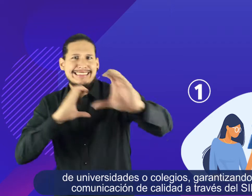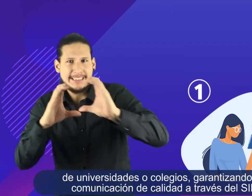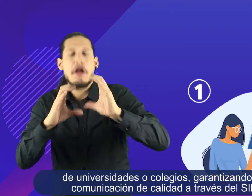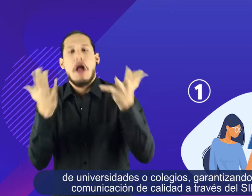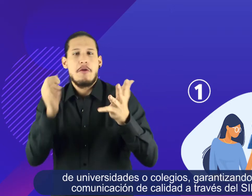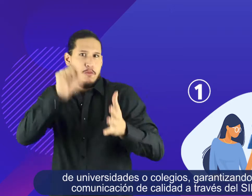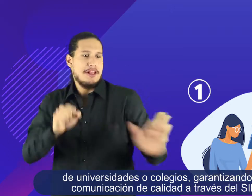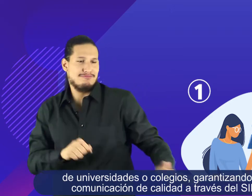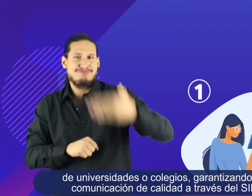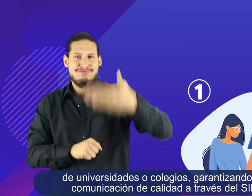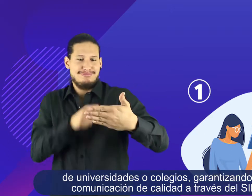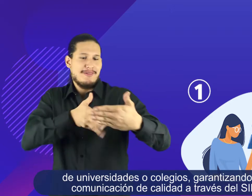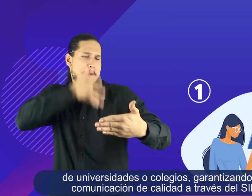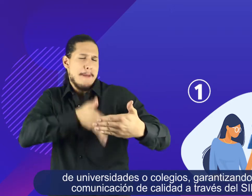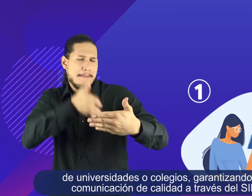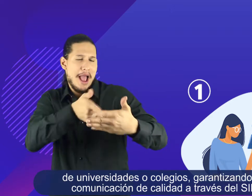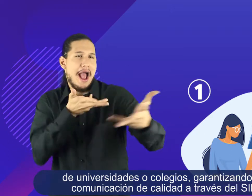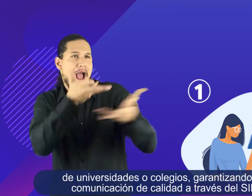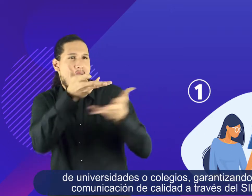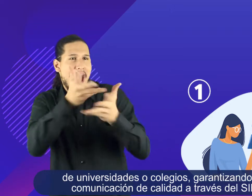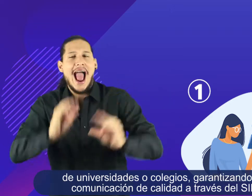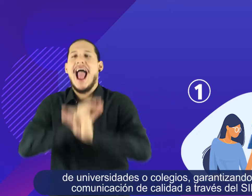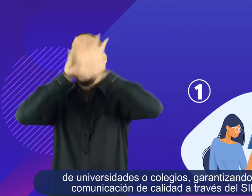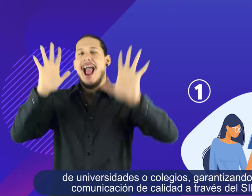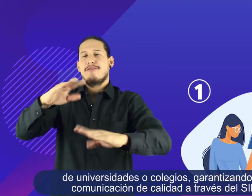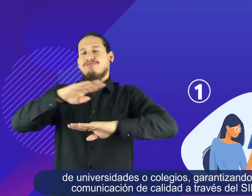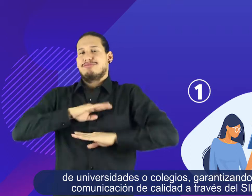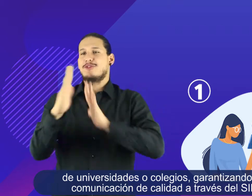o colegios, garantizando una comunicación de calidad a través del CIEL.